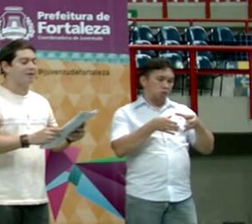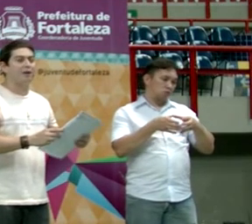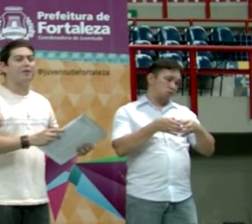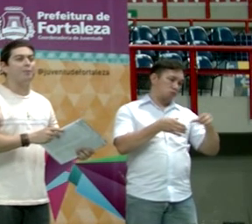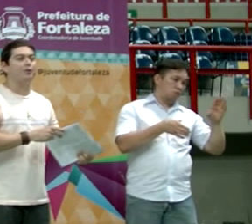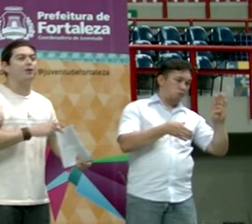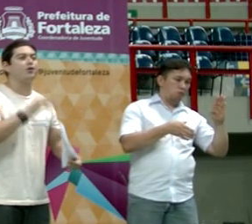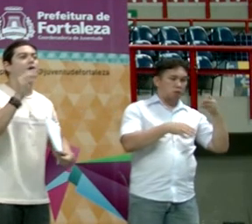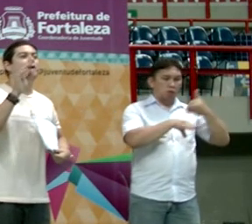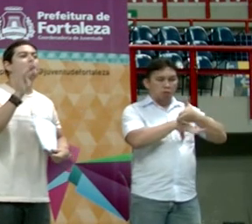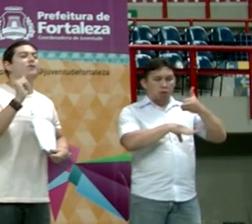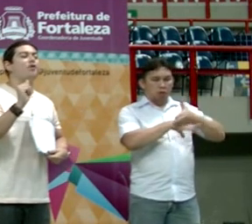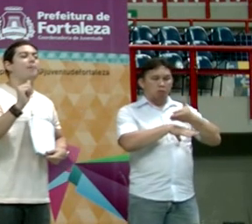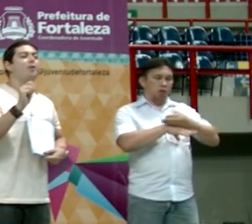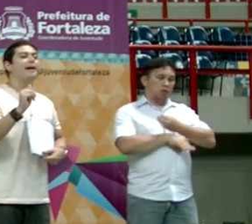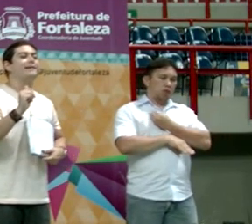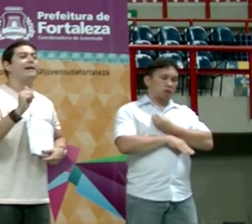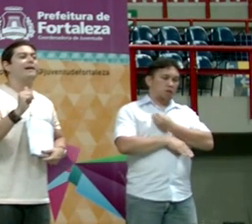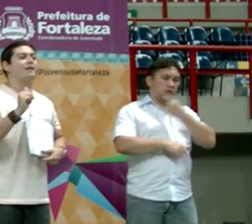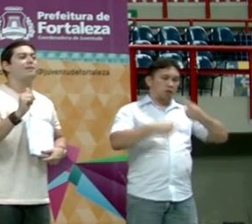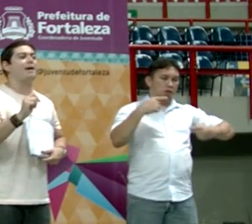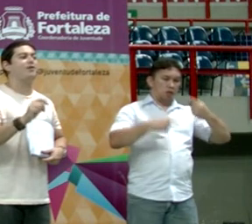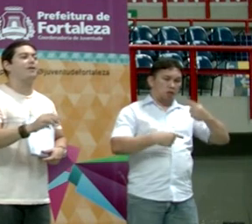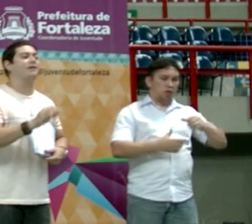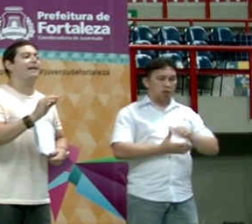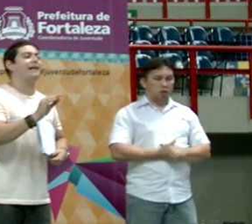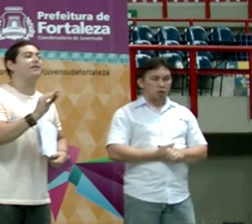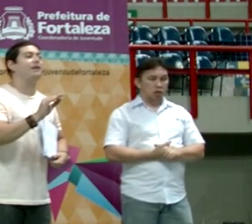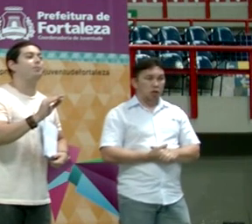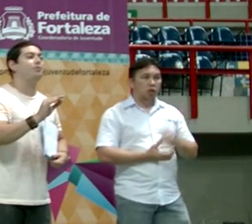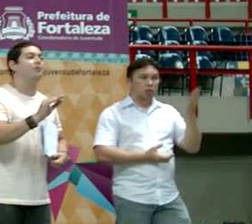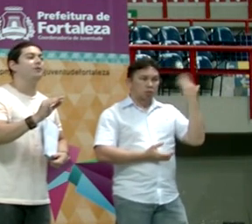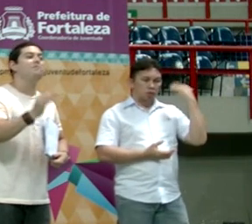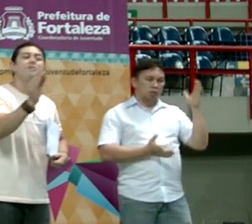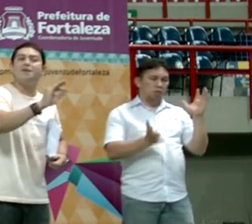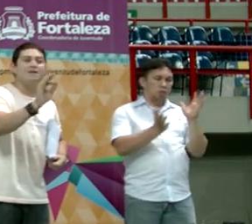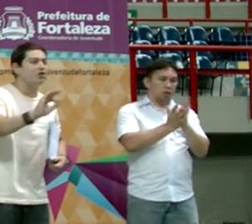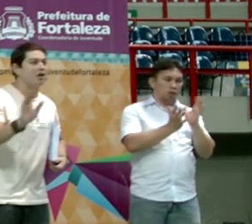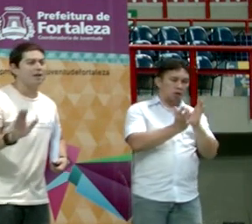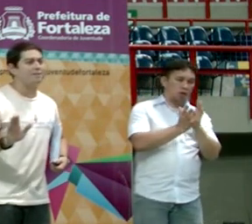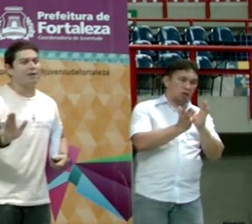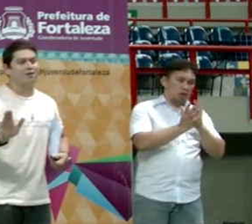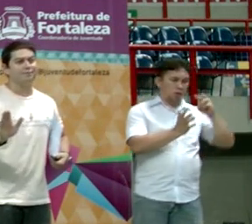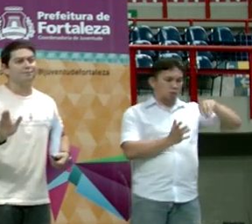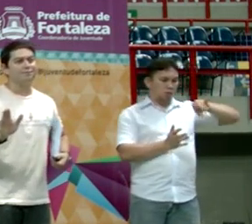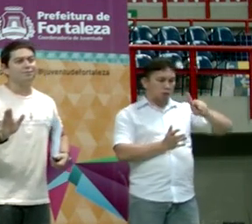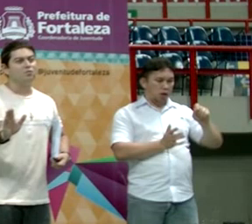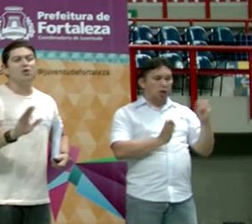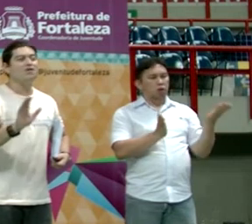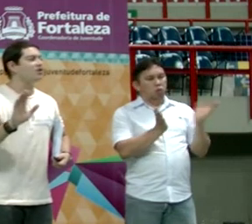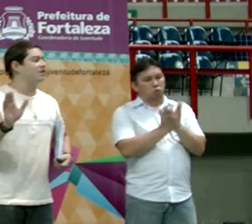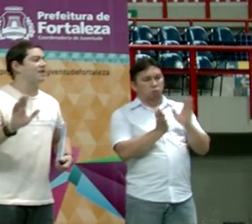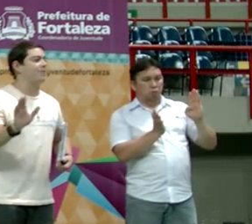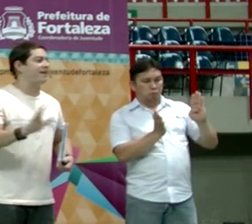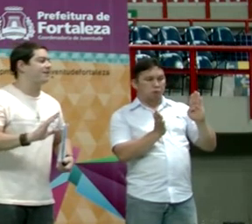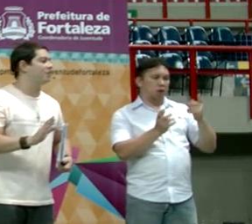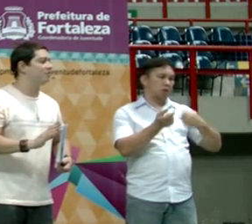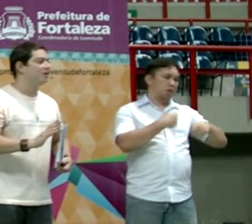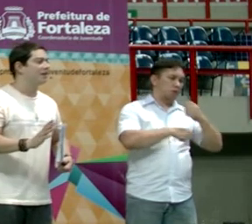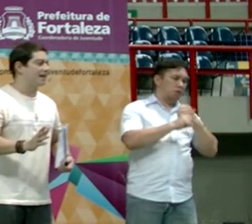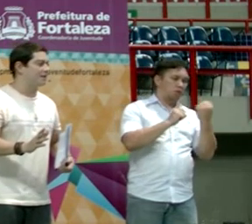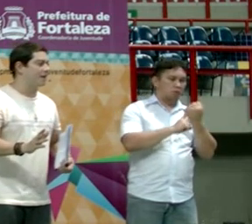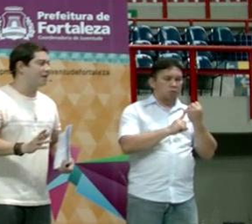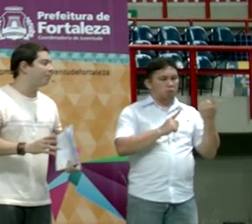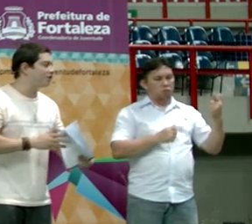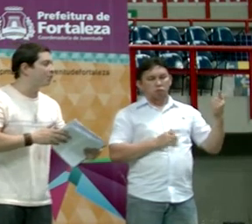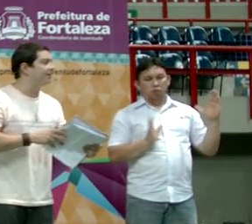maior participação na vida política. Professor, a burguesia é a classe média? Naquele tempo, não existe classe média. Não existe essa